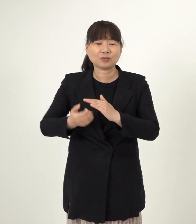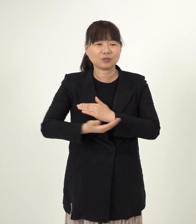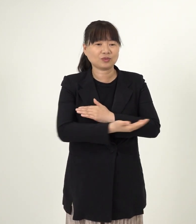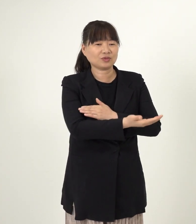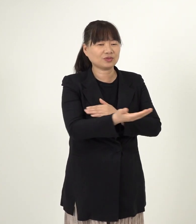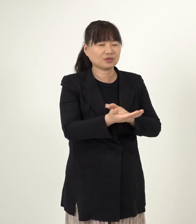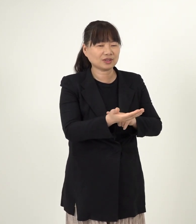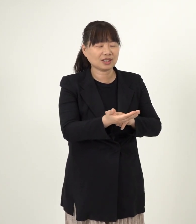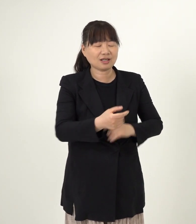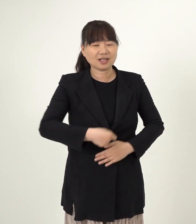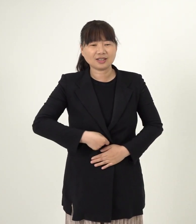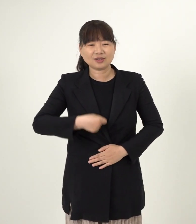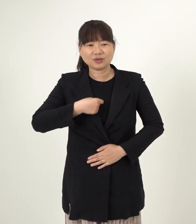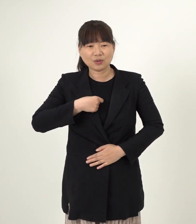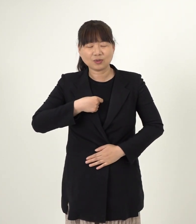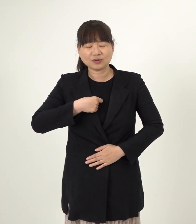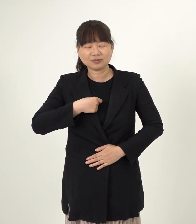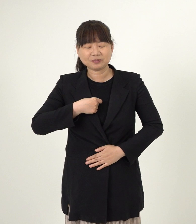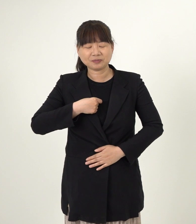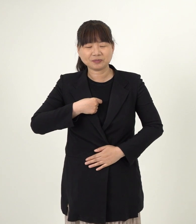그들의 의로움으로